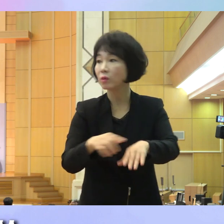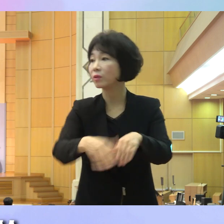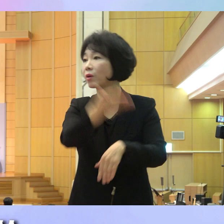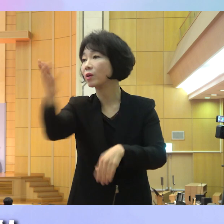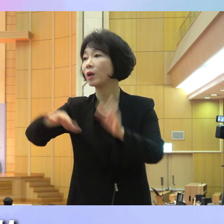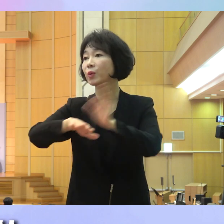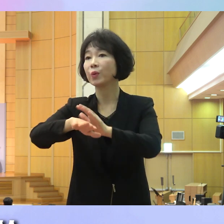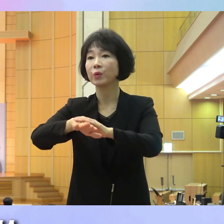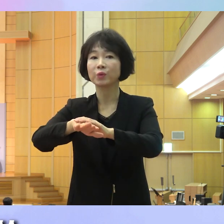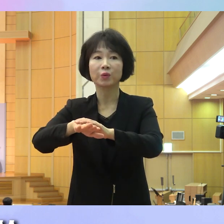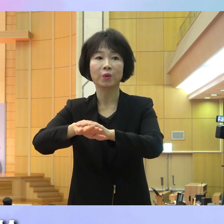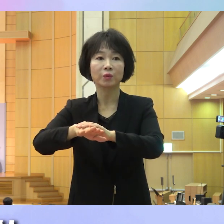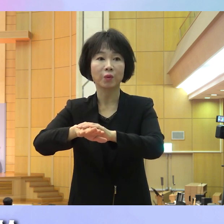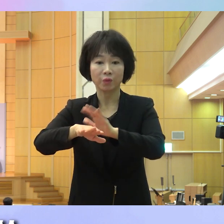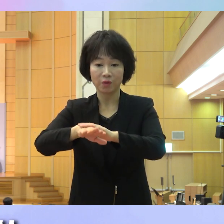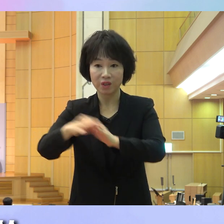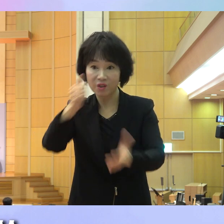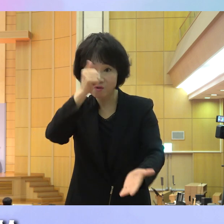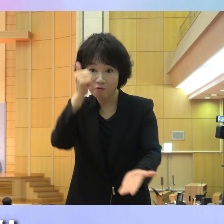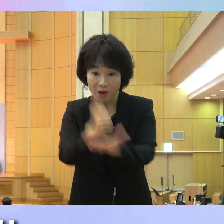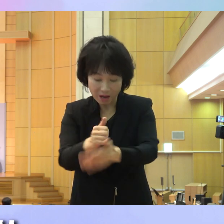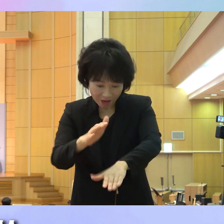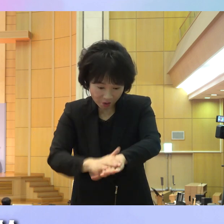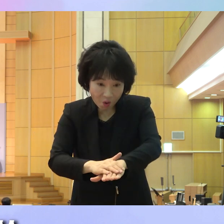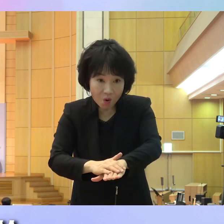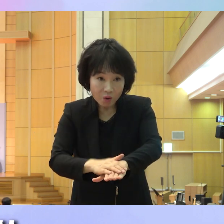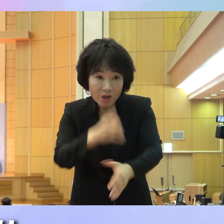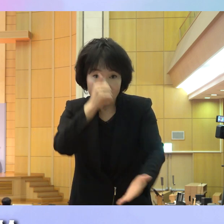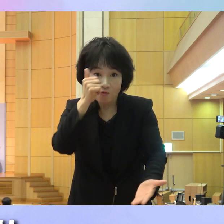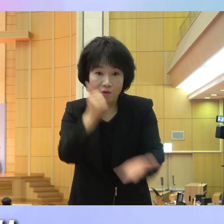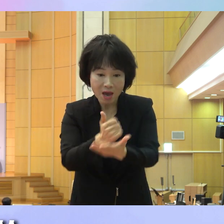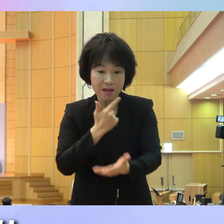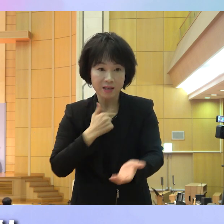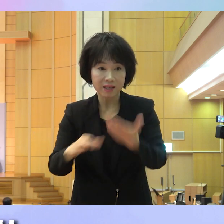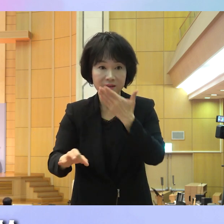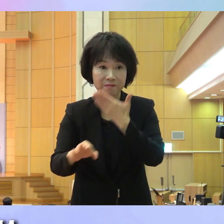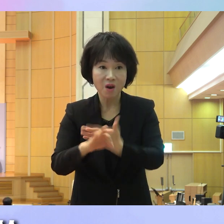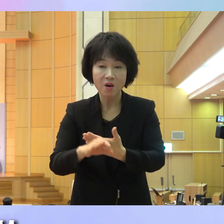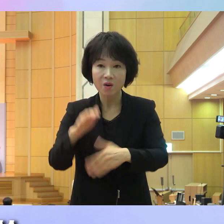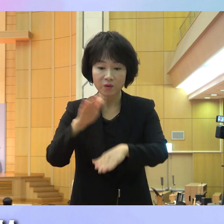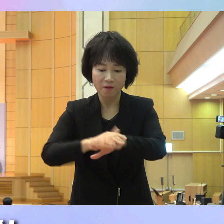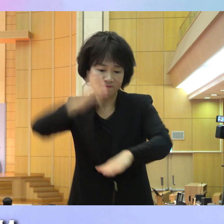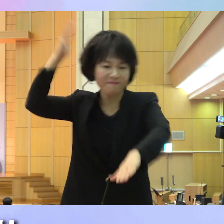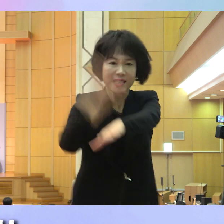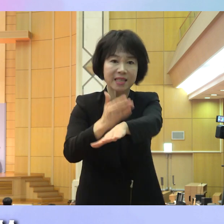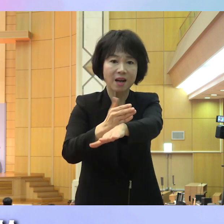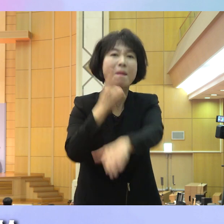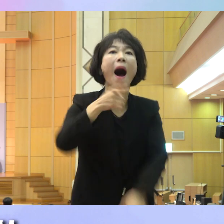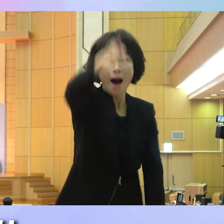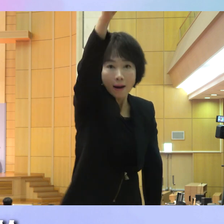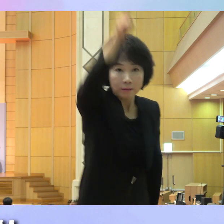인해서 범죄케 하거든. 이 손을 통해 가지고 죄를 짓게 되거든. 찍어버려라.